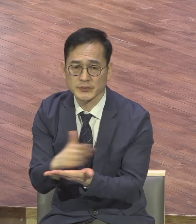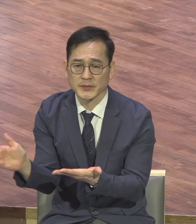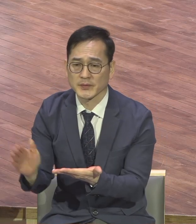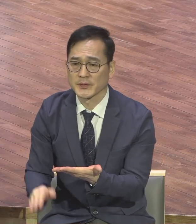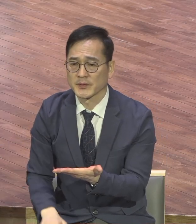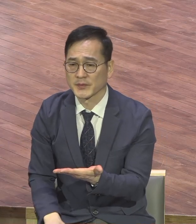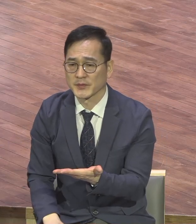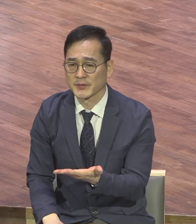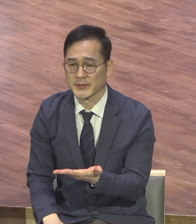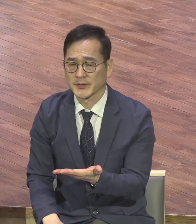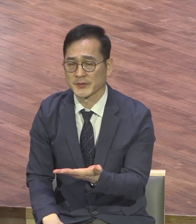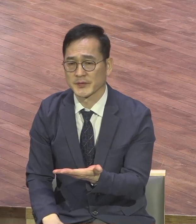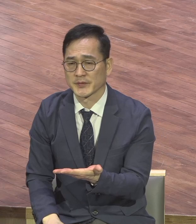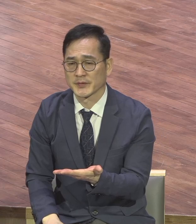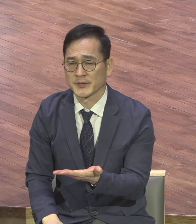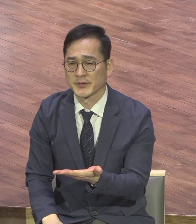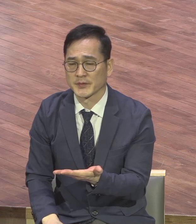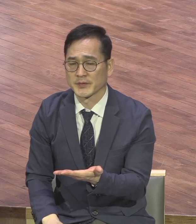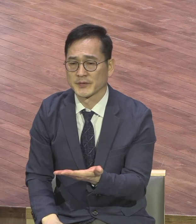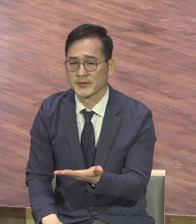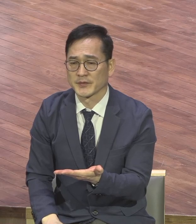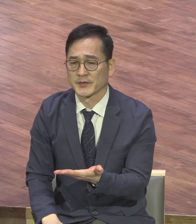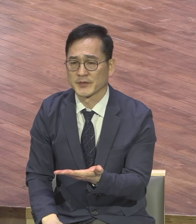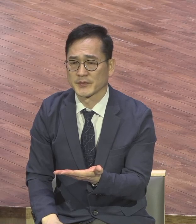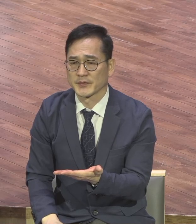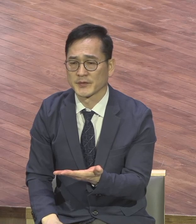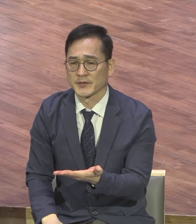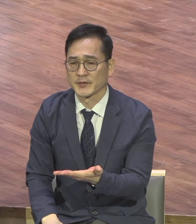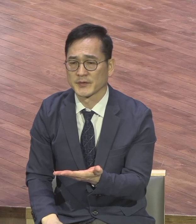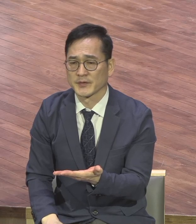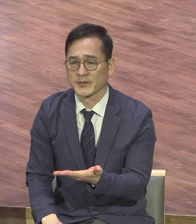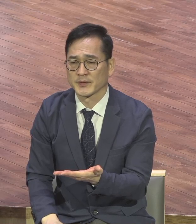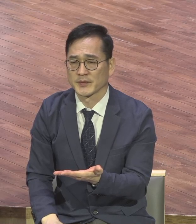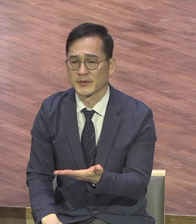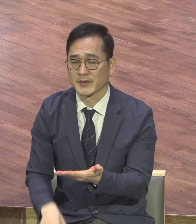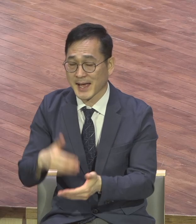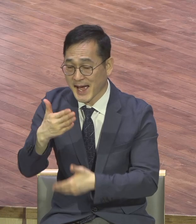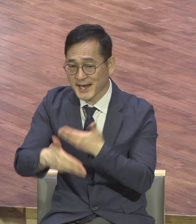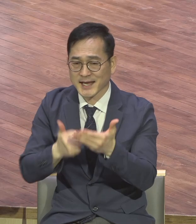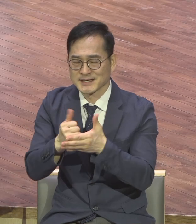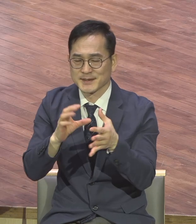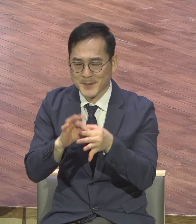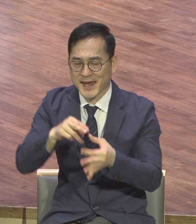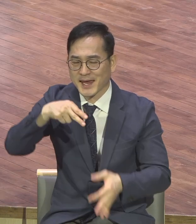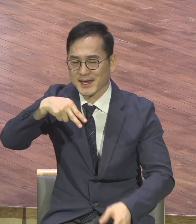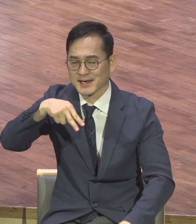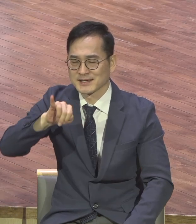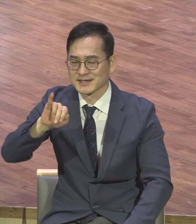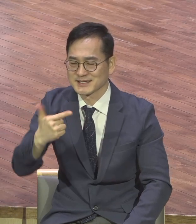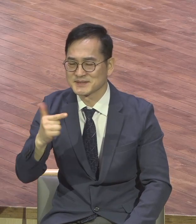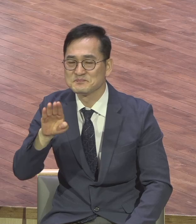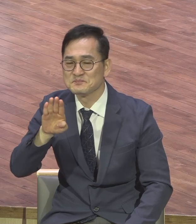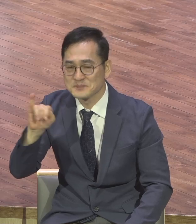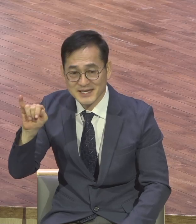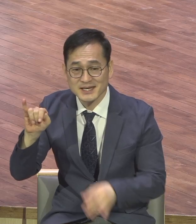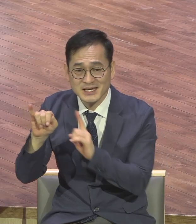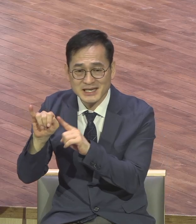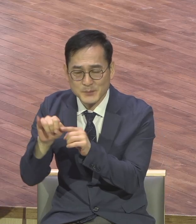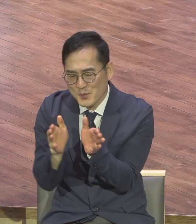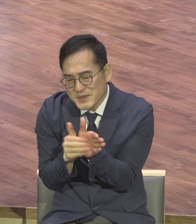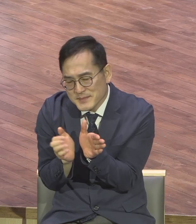그래서 하나님의 신비도 여기 남겨두었다. 하나님의 신비. 그래서 바울은 생명 다하는